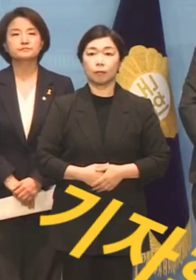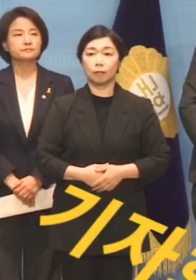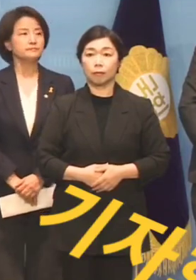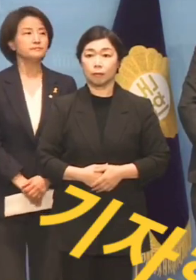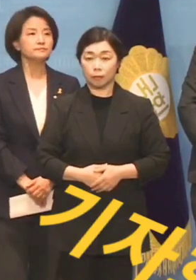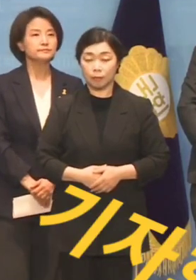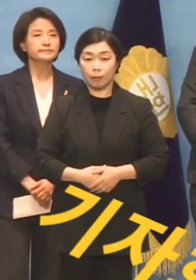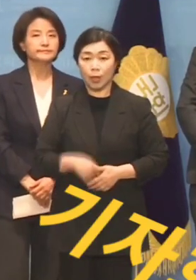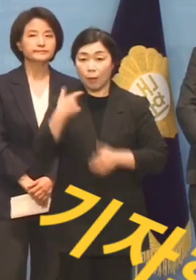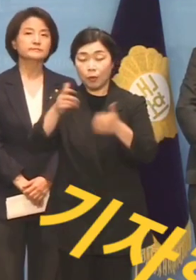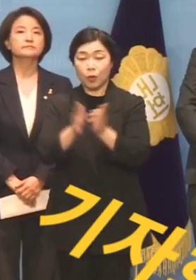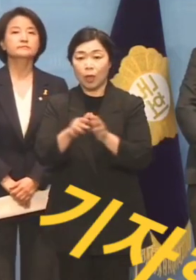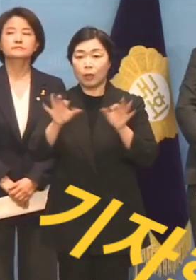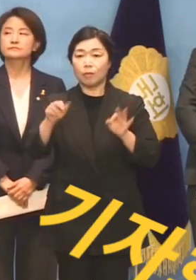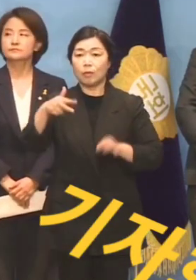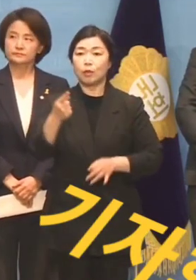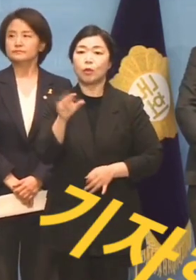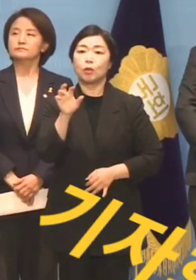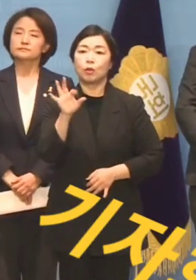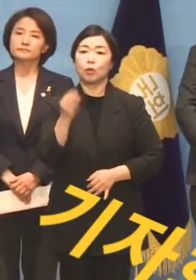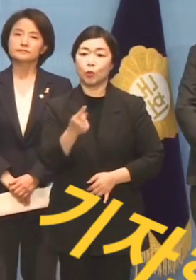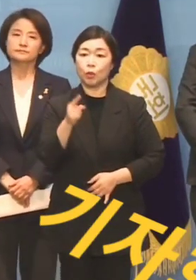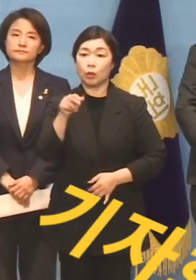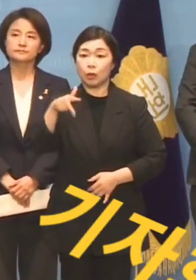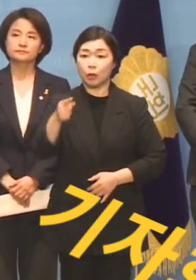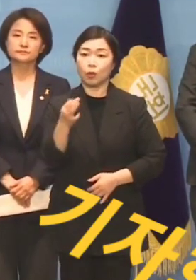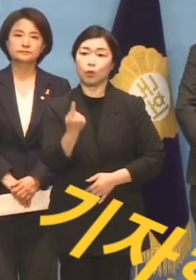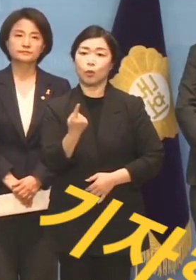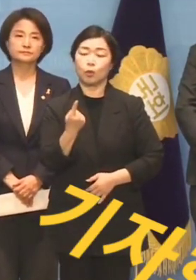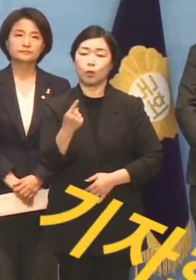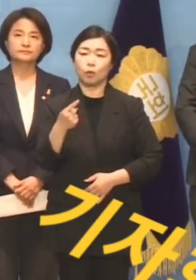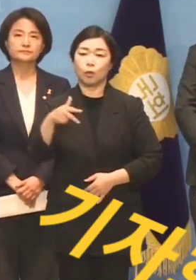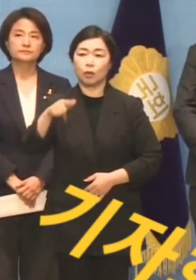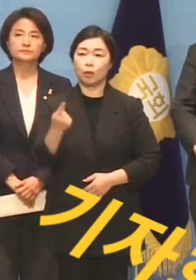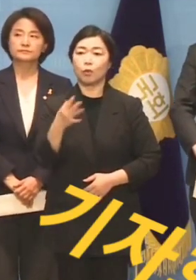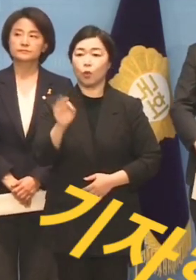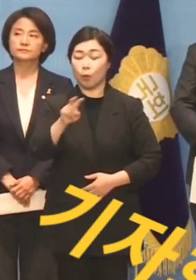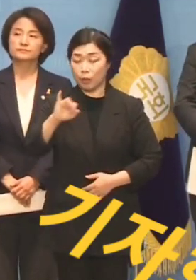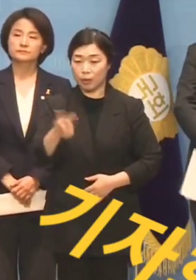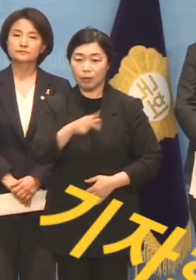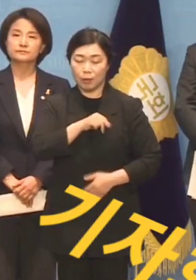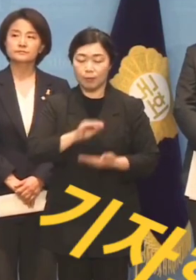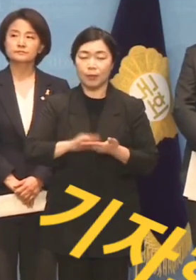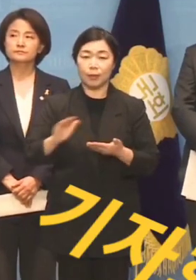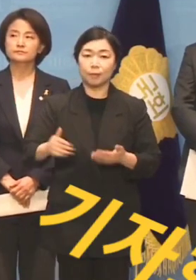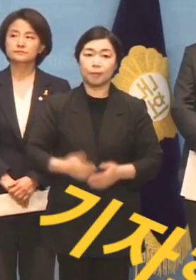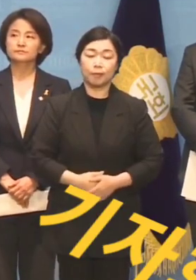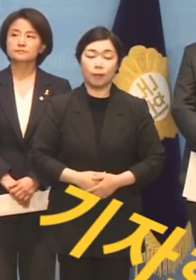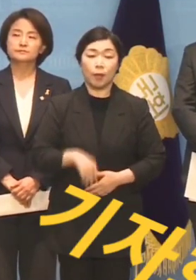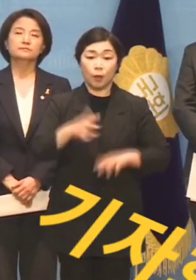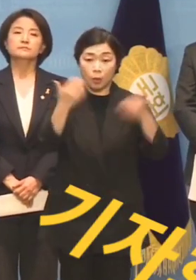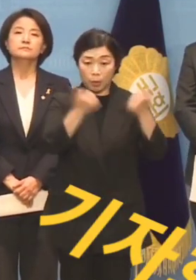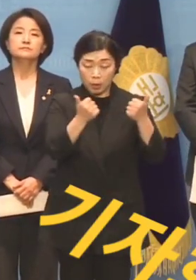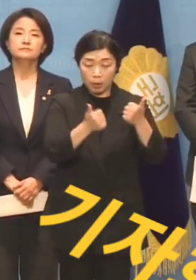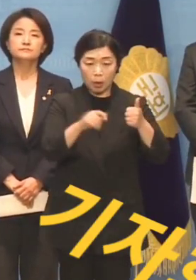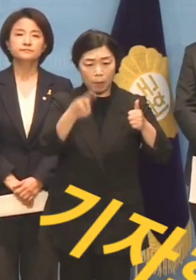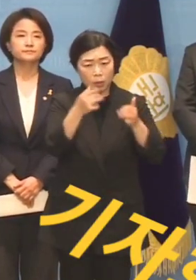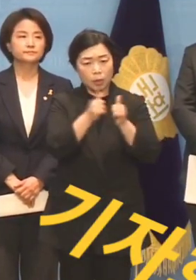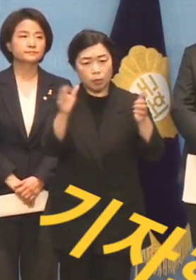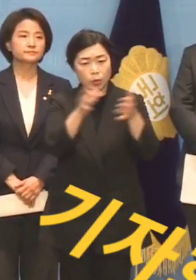예, 저 민주당 김종민입니다. 이번 전원위원회를 통해서 여야 100여 명의